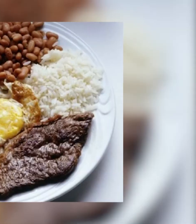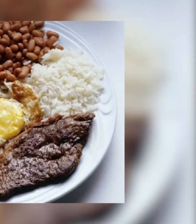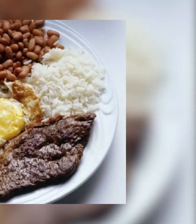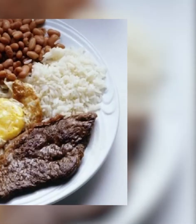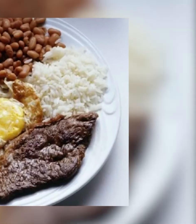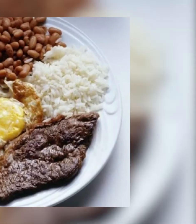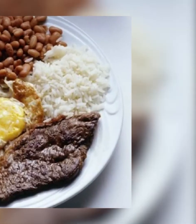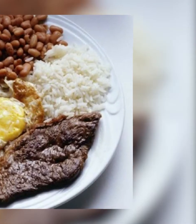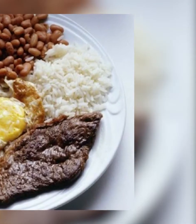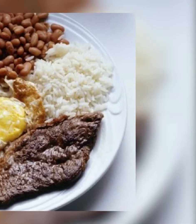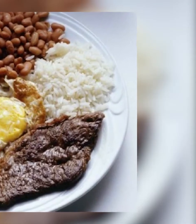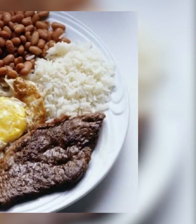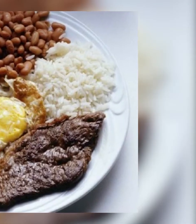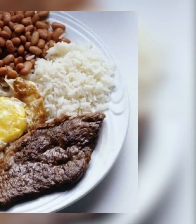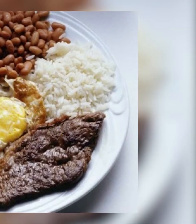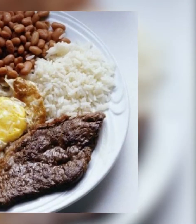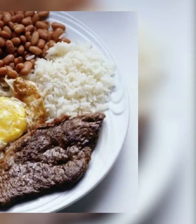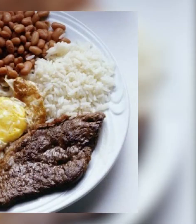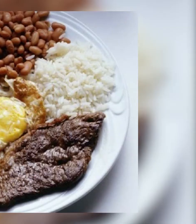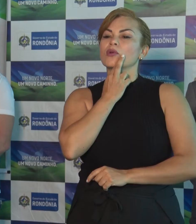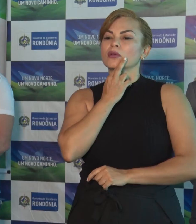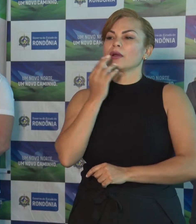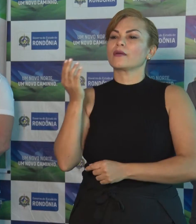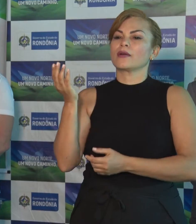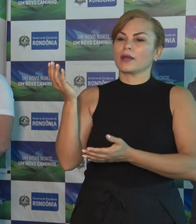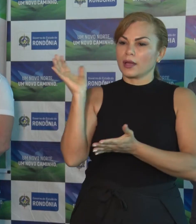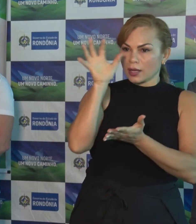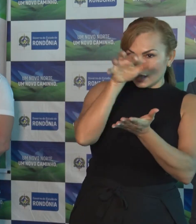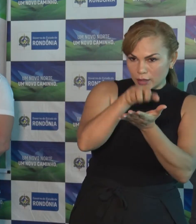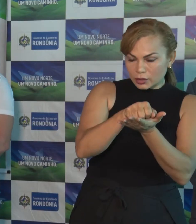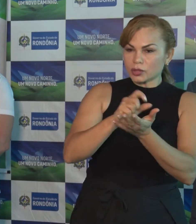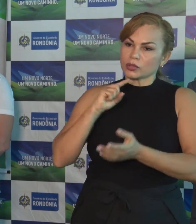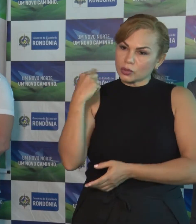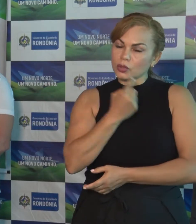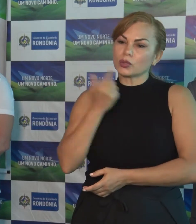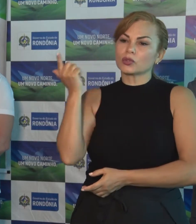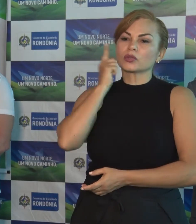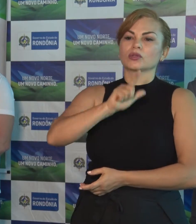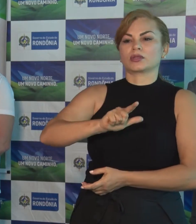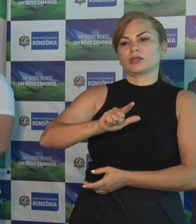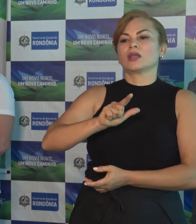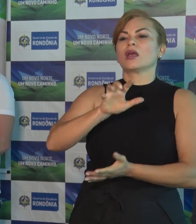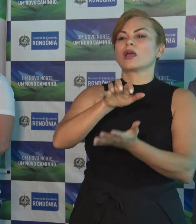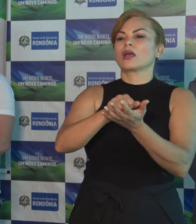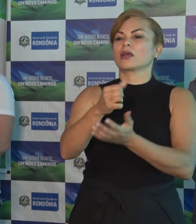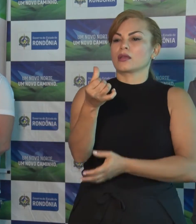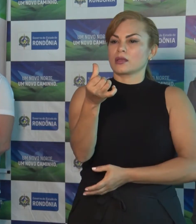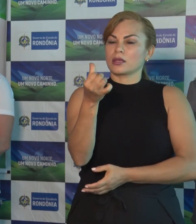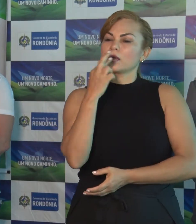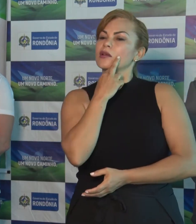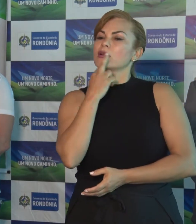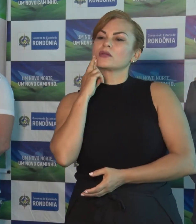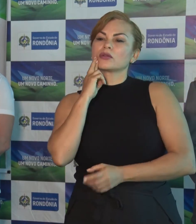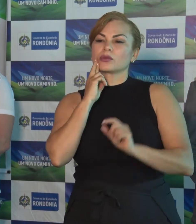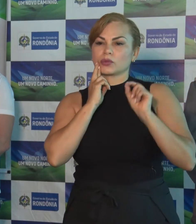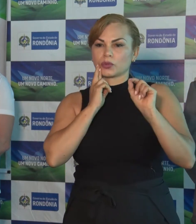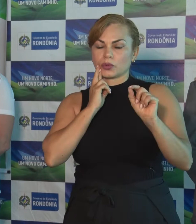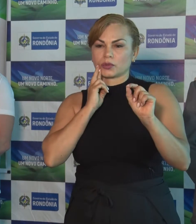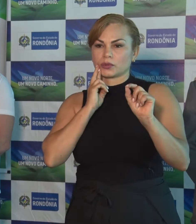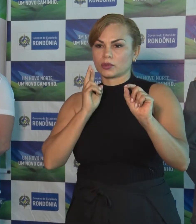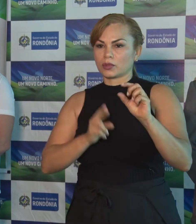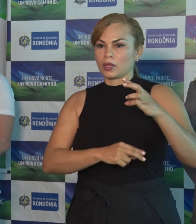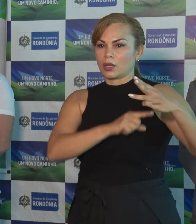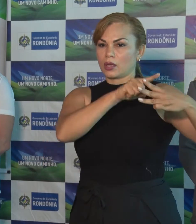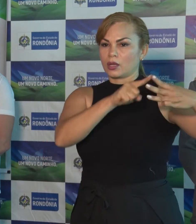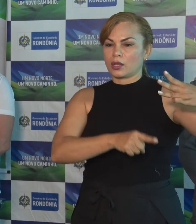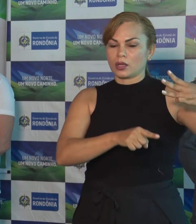vulnerável uma alimentação saudável e acessível. Nós conseguimos credenciar 6 restaurantes, sendo eles